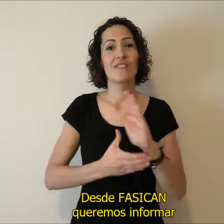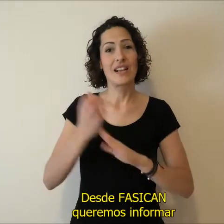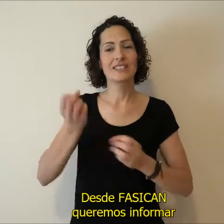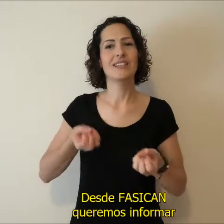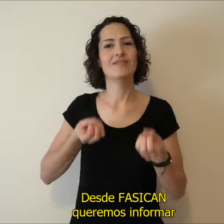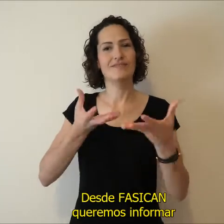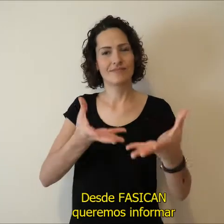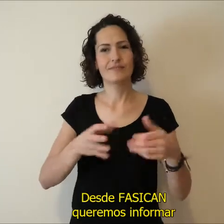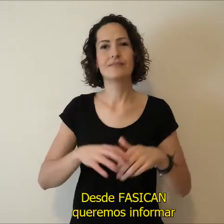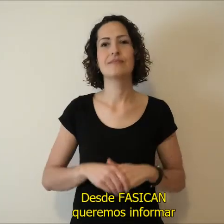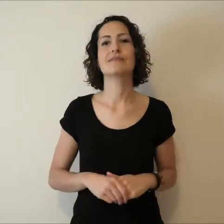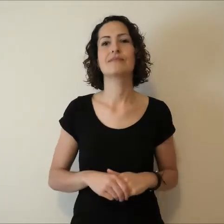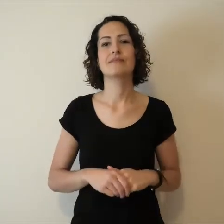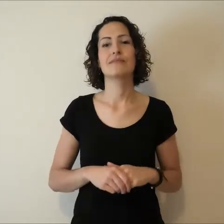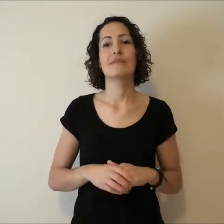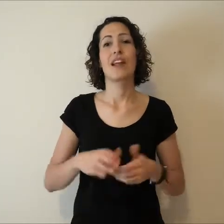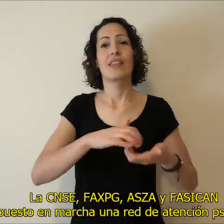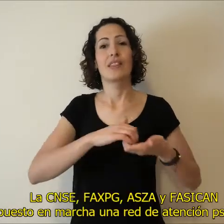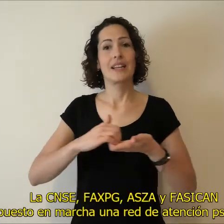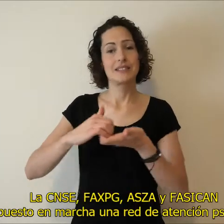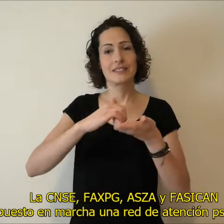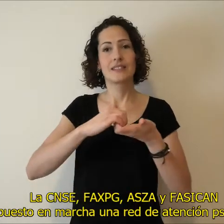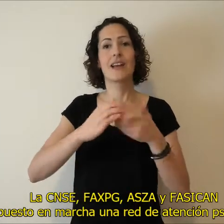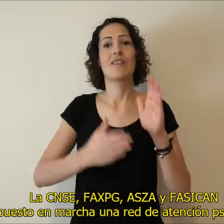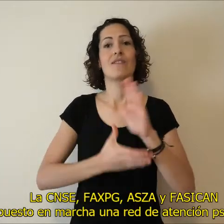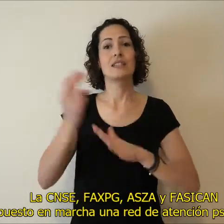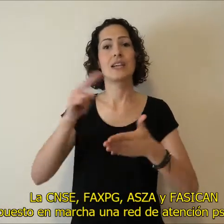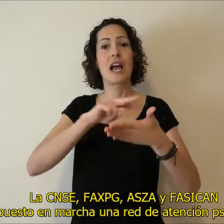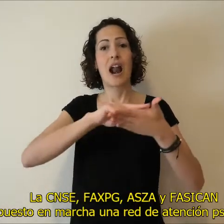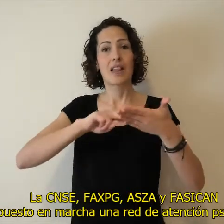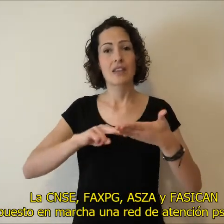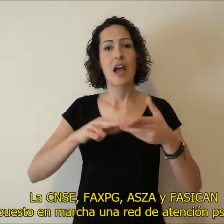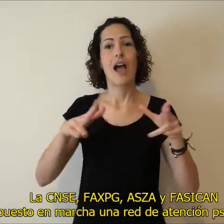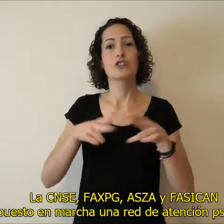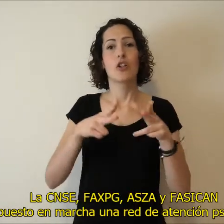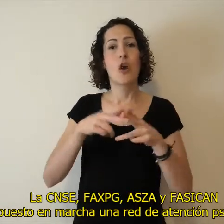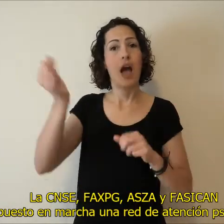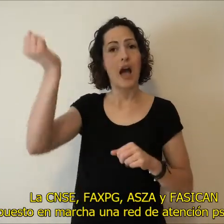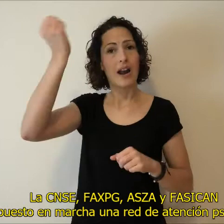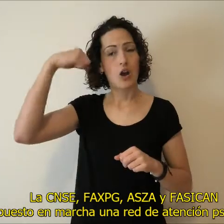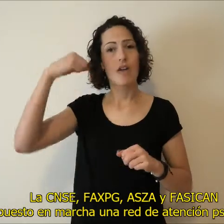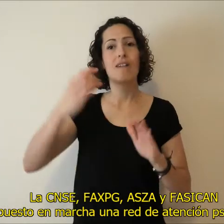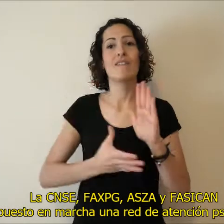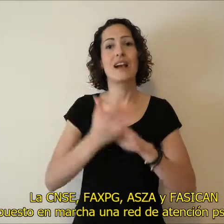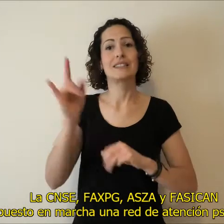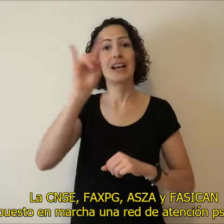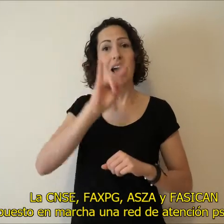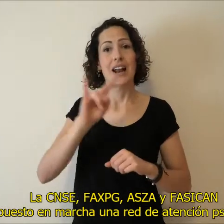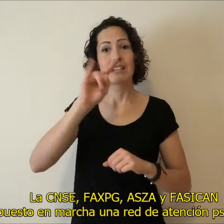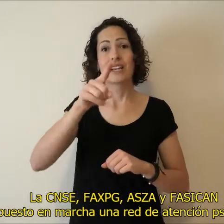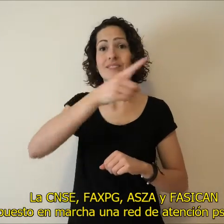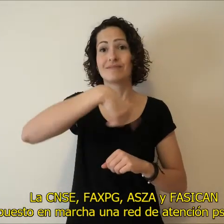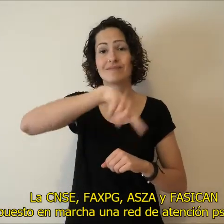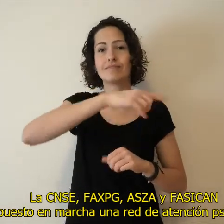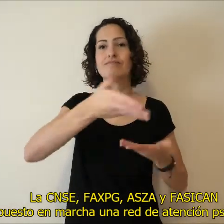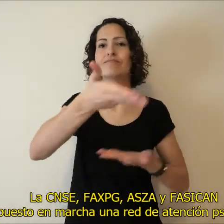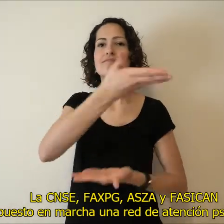desde física no queremos informar la cn s la federación de galicia la asociación de aragón y fast y kant